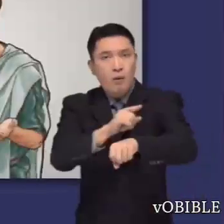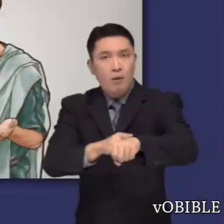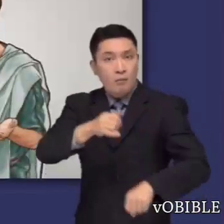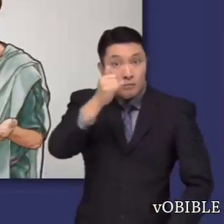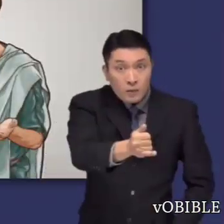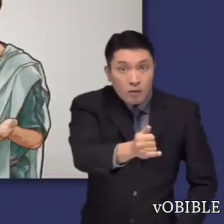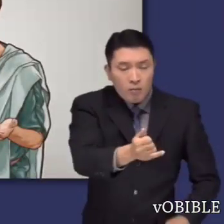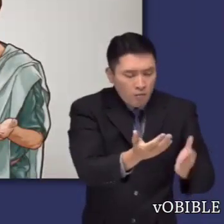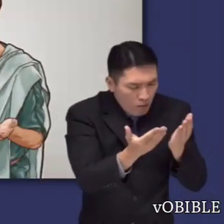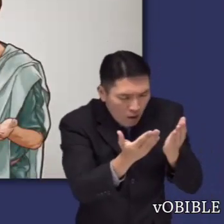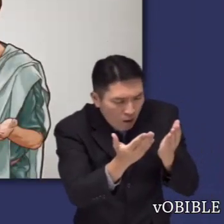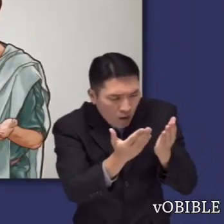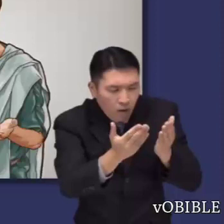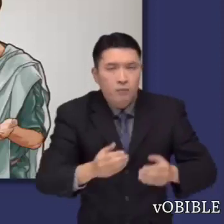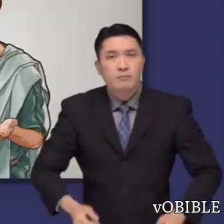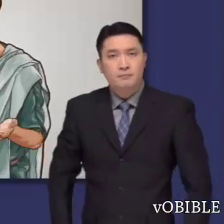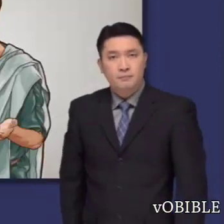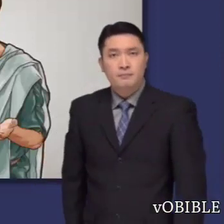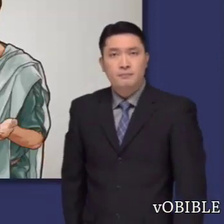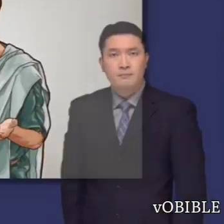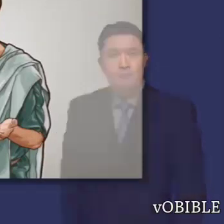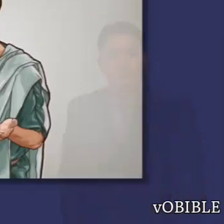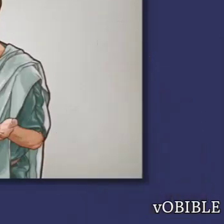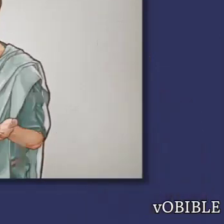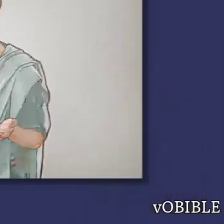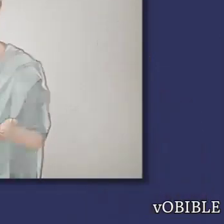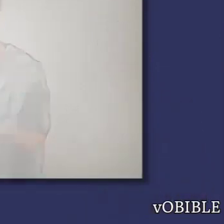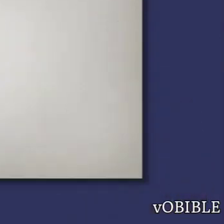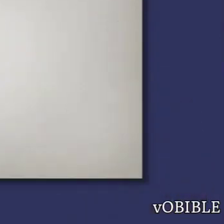徒保罗等负有职责的弟兄，散播不实的消息。